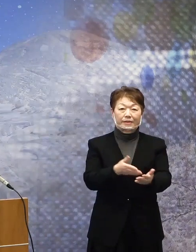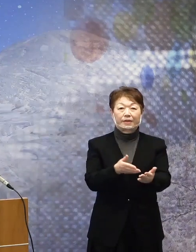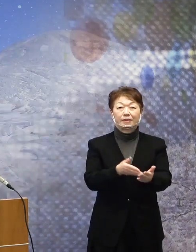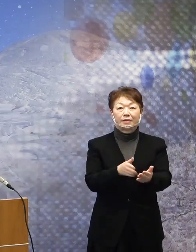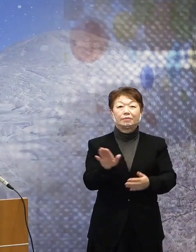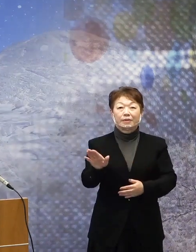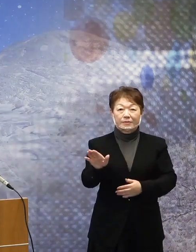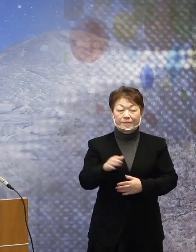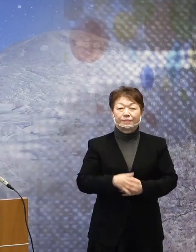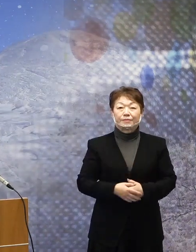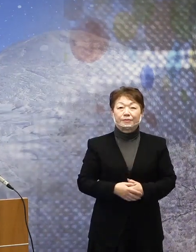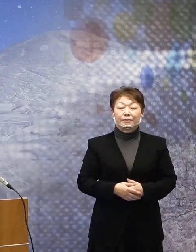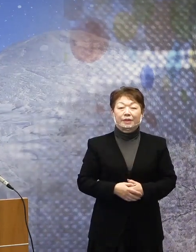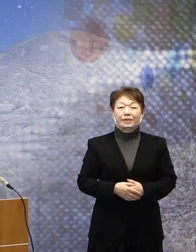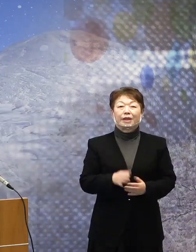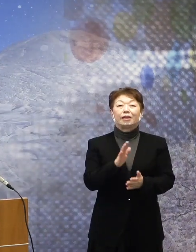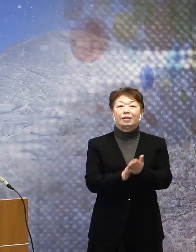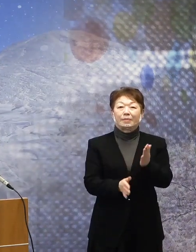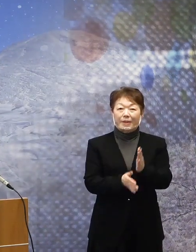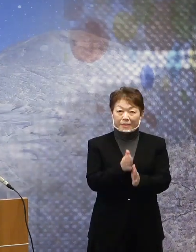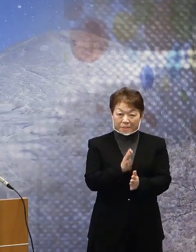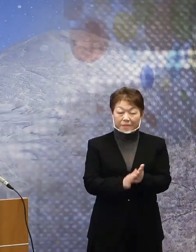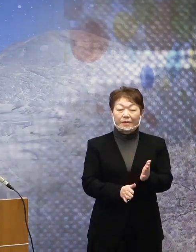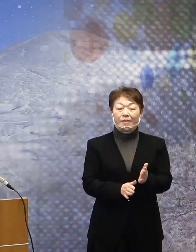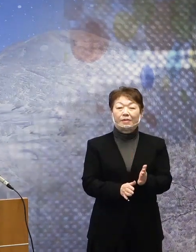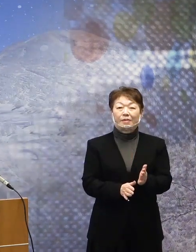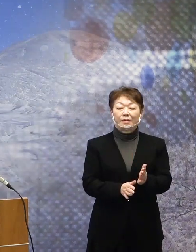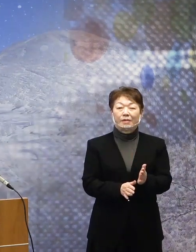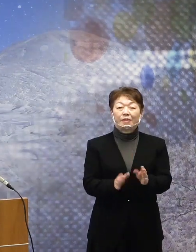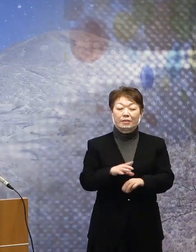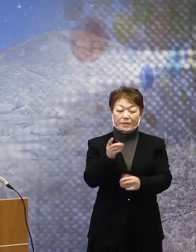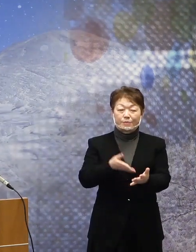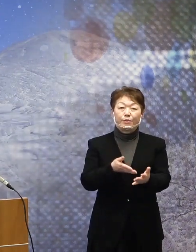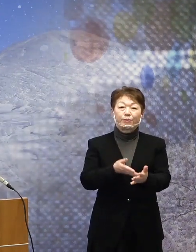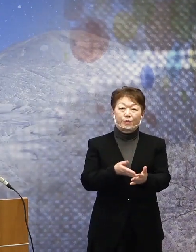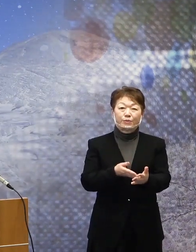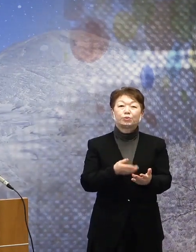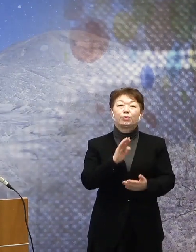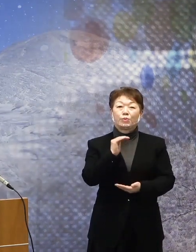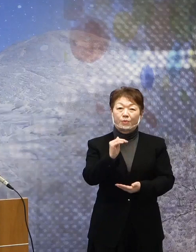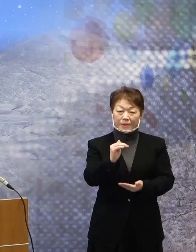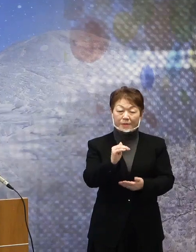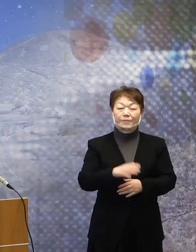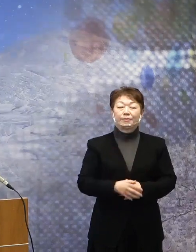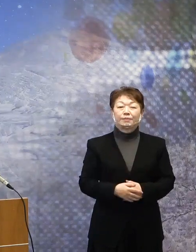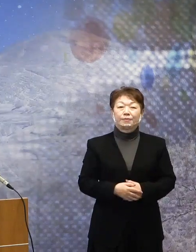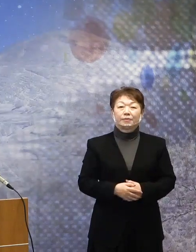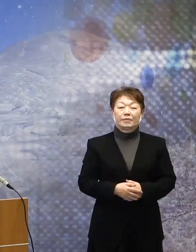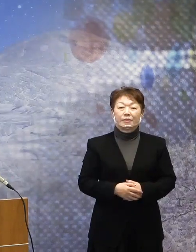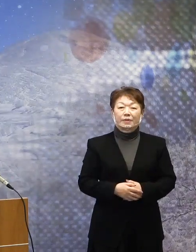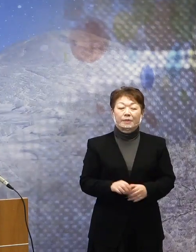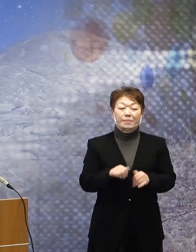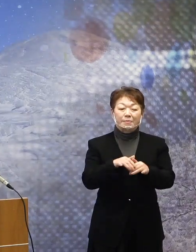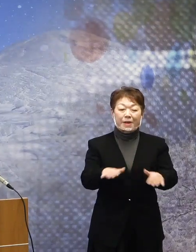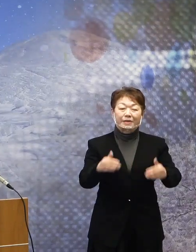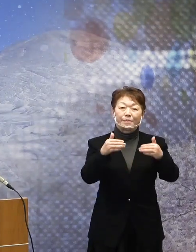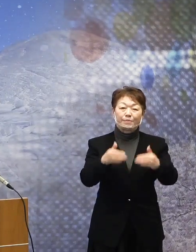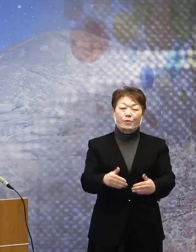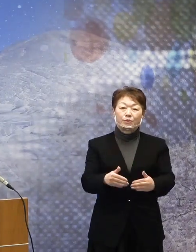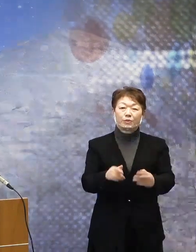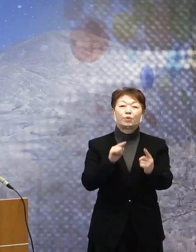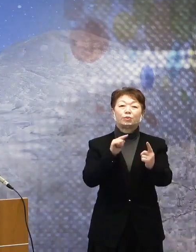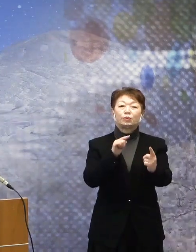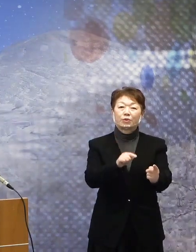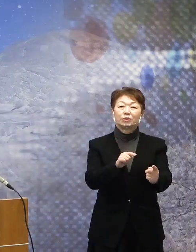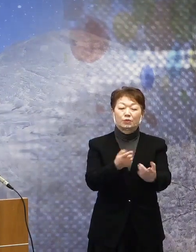。まず改めてでありますが、冒頭申し上げるべきは今般のまん延防止等重点措置